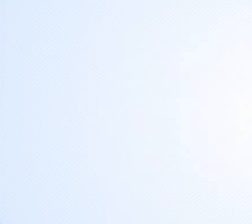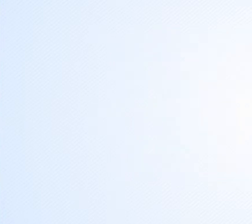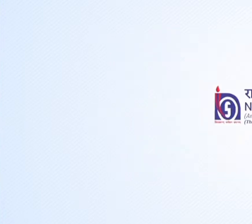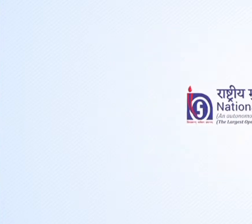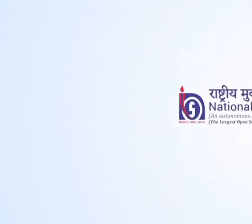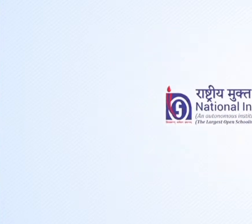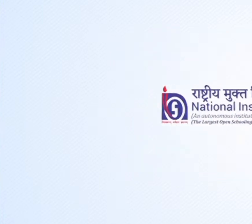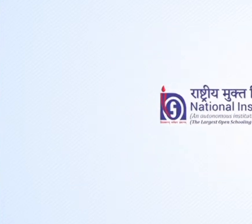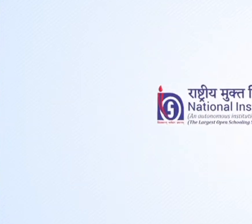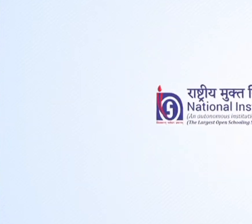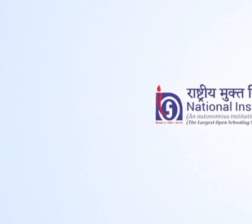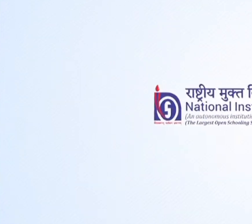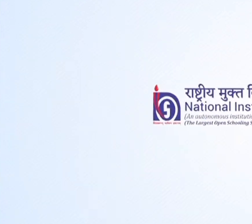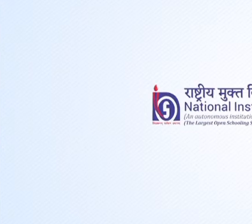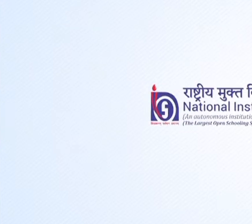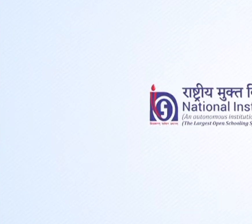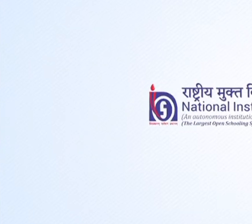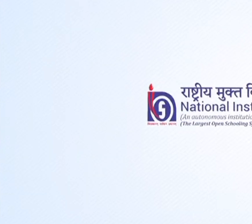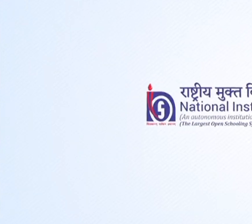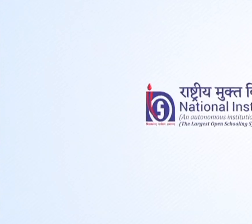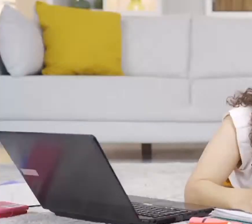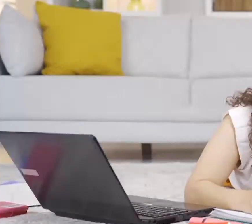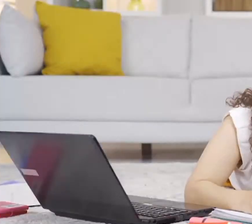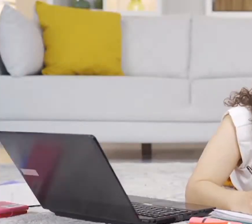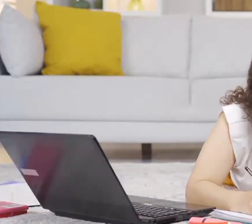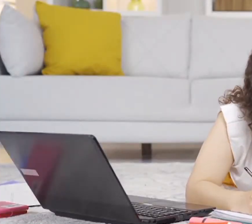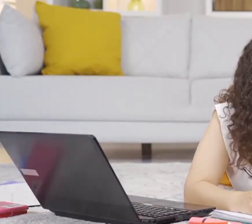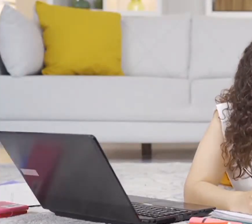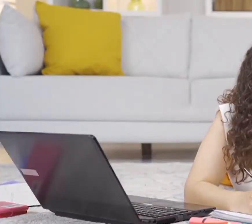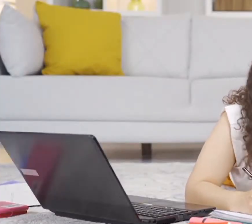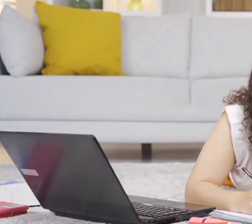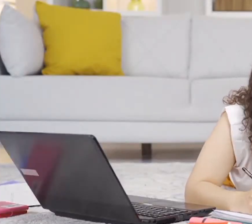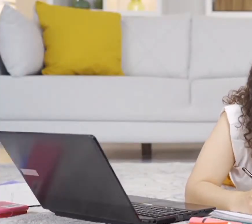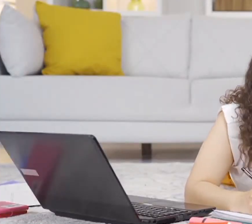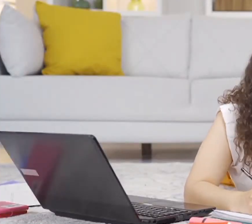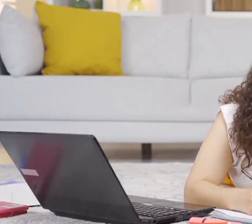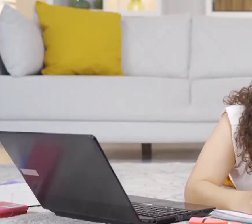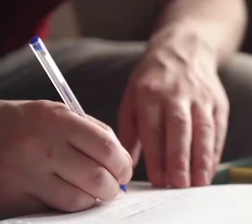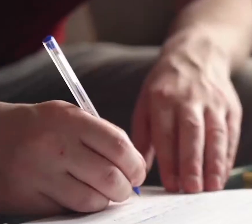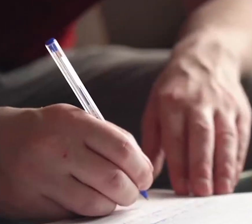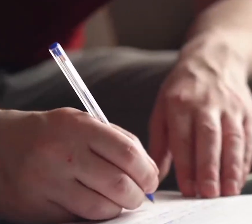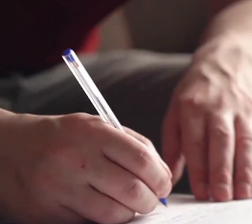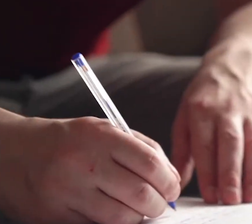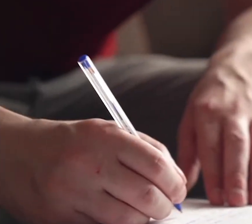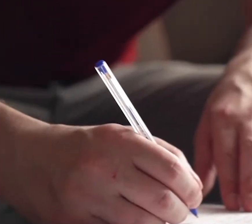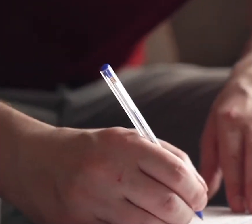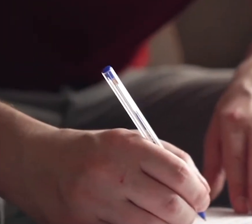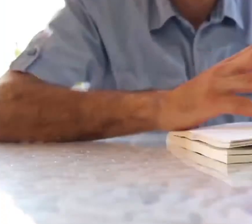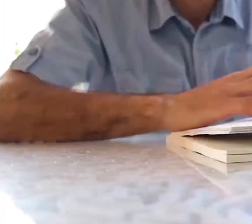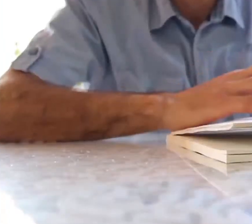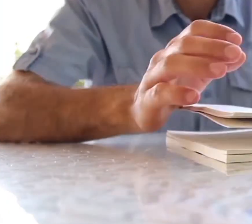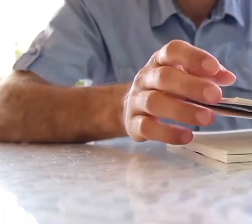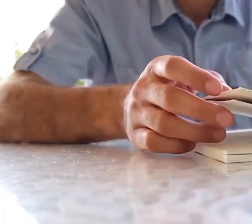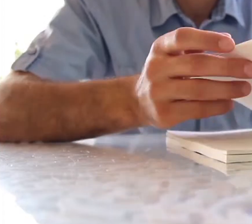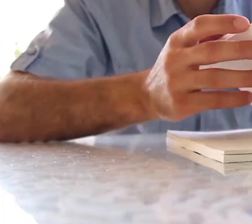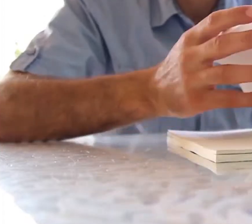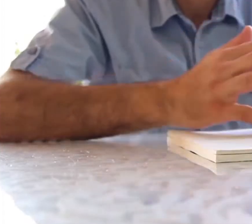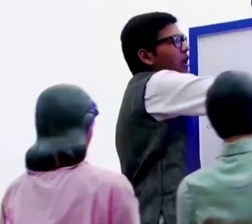संस्थान है। NIUS माध्यमिक व उच्चतर माध्यमिक स्तर पर समावेशी और लचीली शिक्षा व